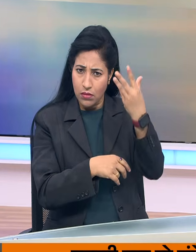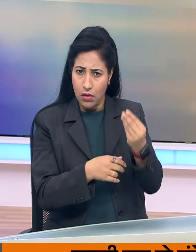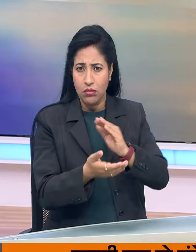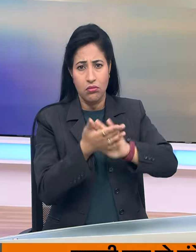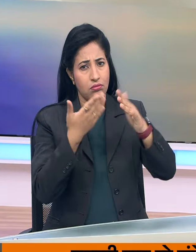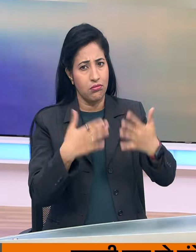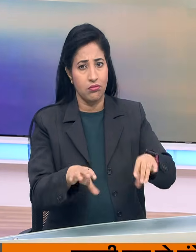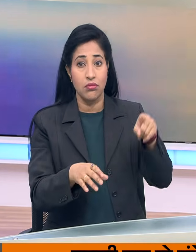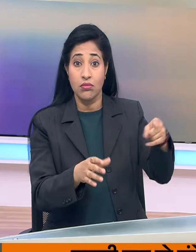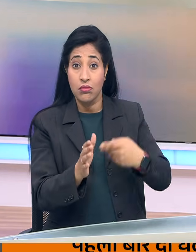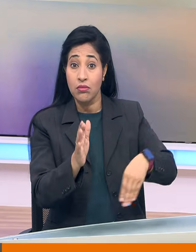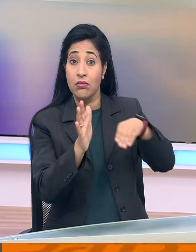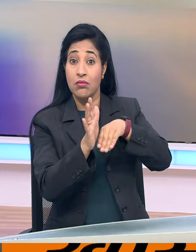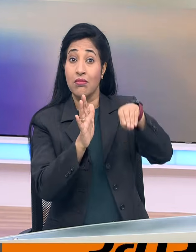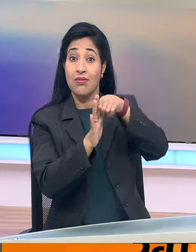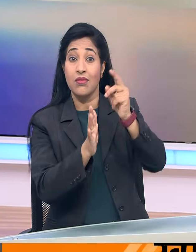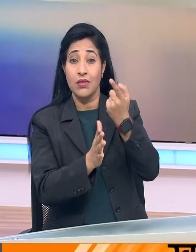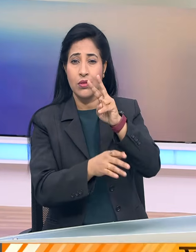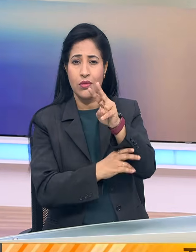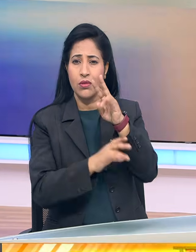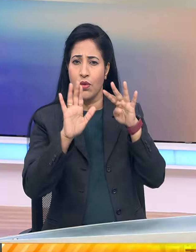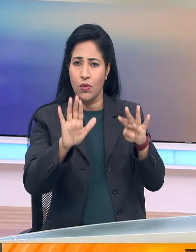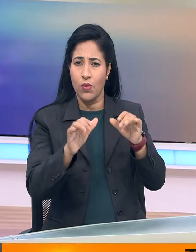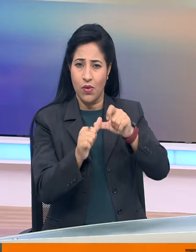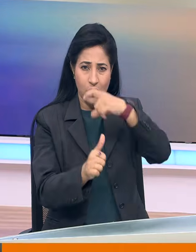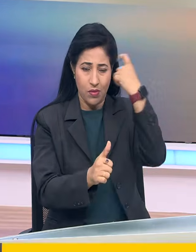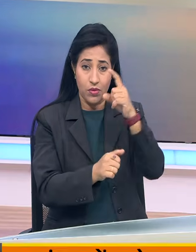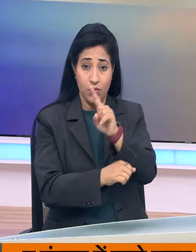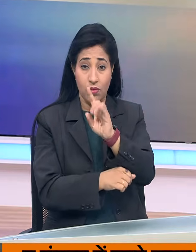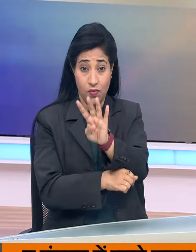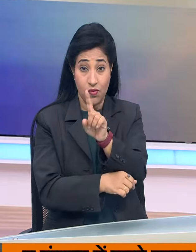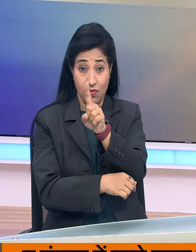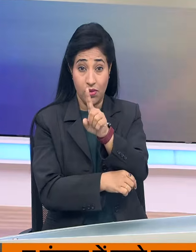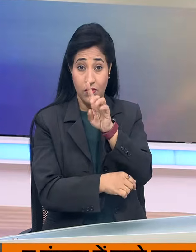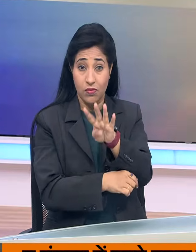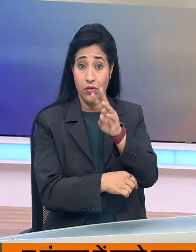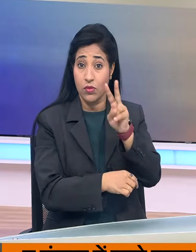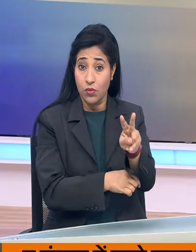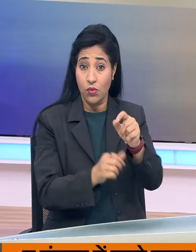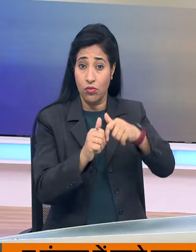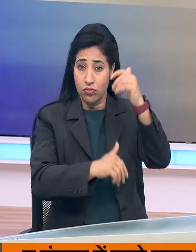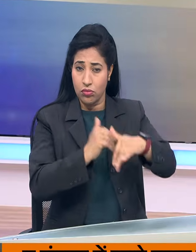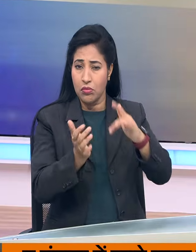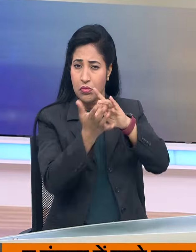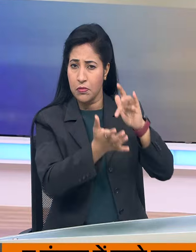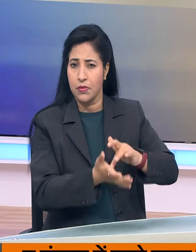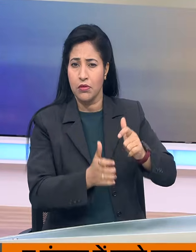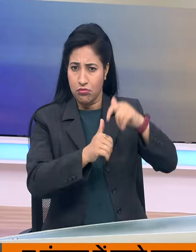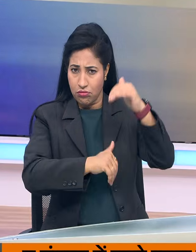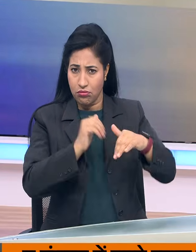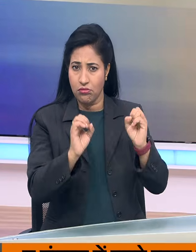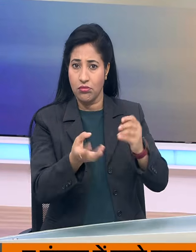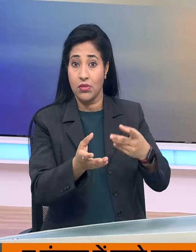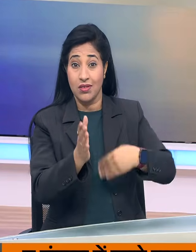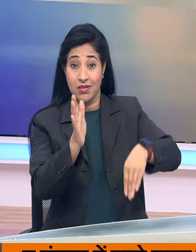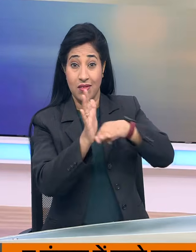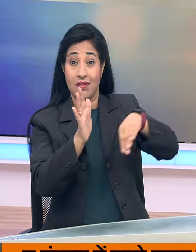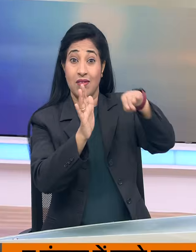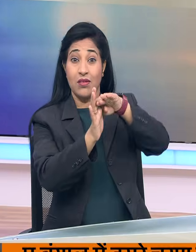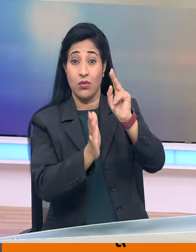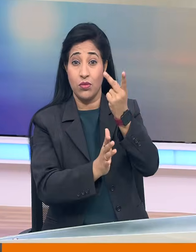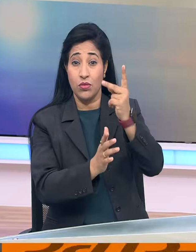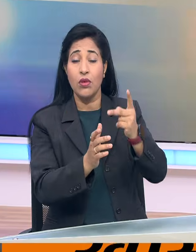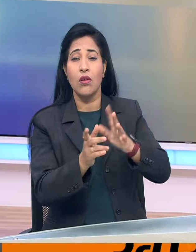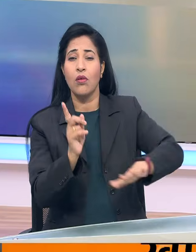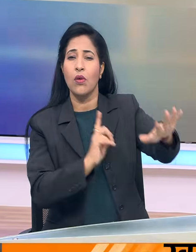जाएगा। इस चरण में 29 अप्रैल को 142 निर्वाचन क्षेत्रों में मतदान होगा। दूसरे चरण में मतदान वाले विधानसभा